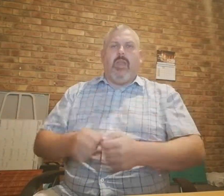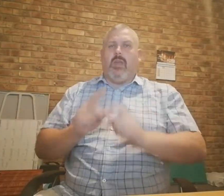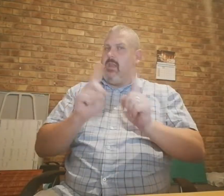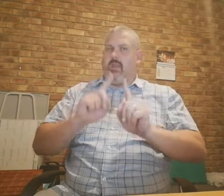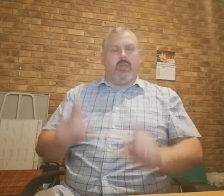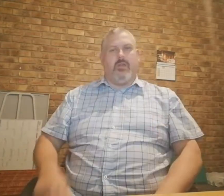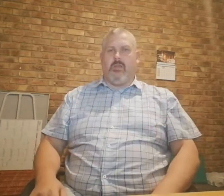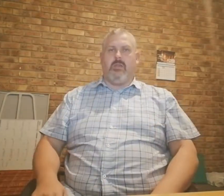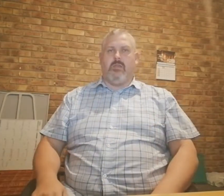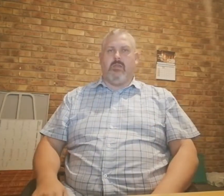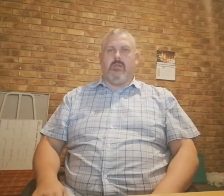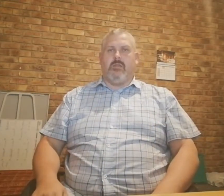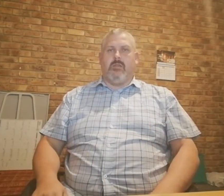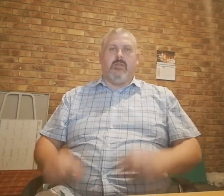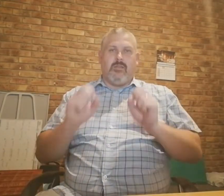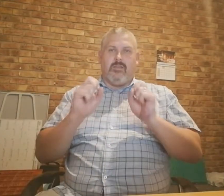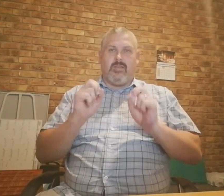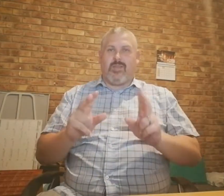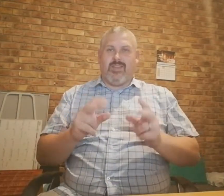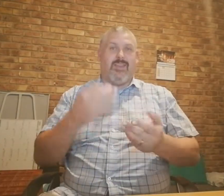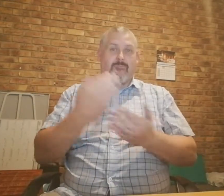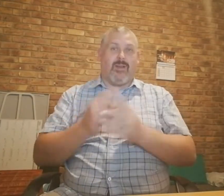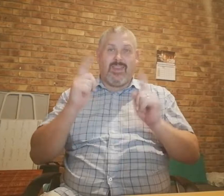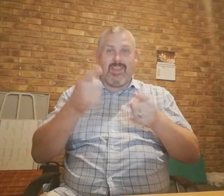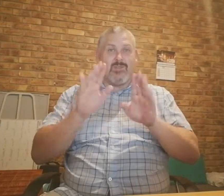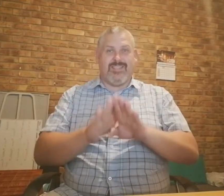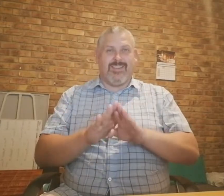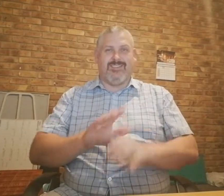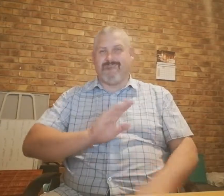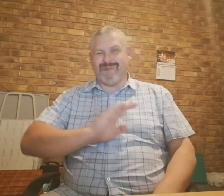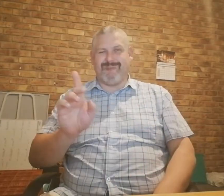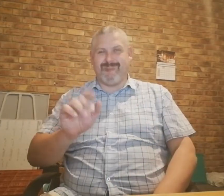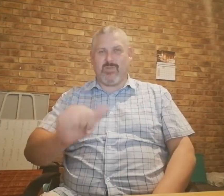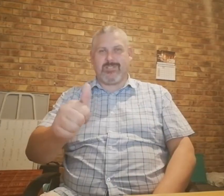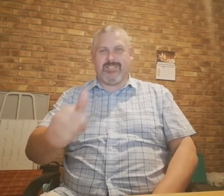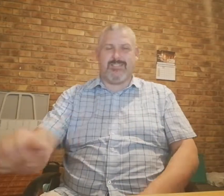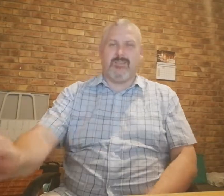afbeheer. Maak die heer sien.